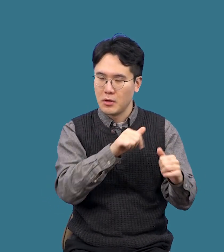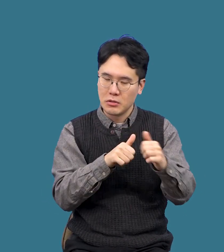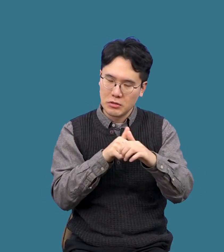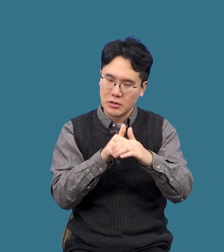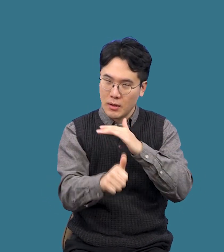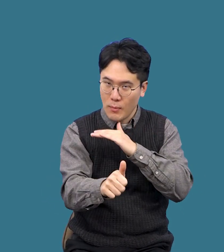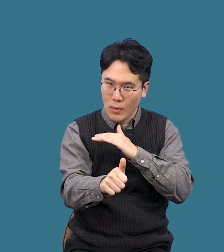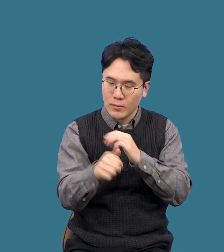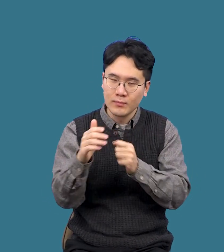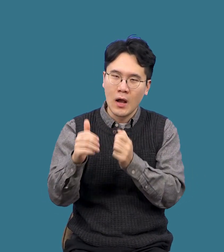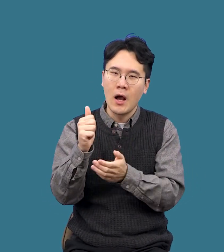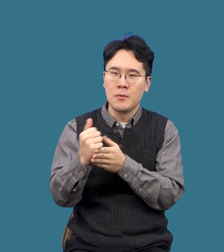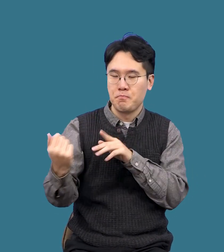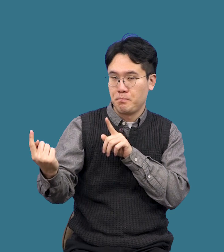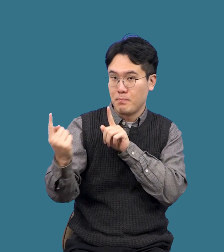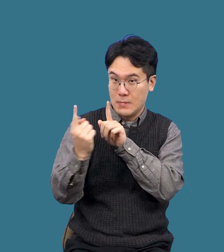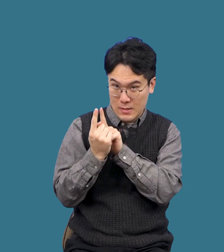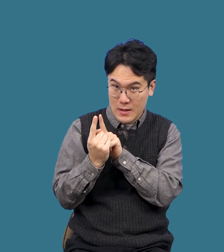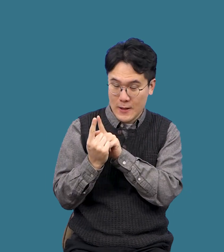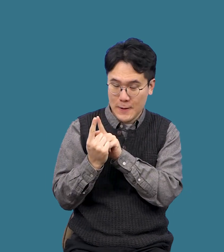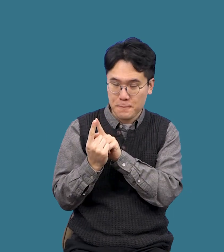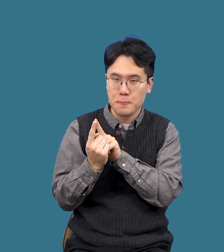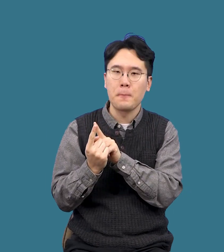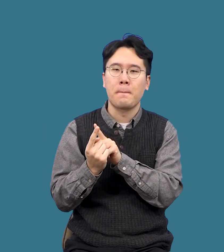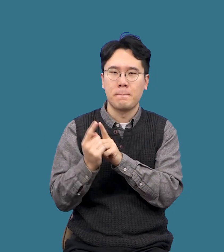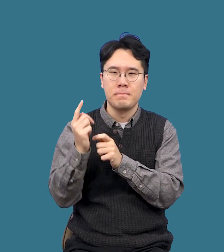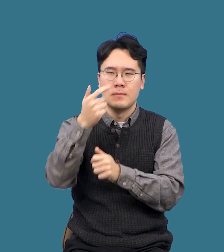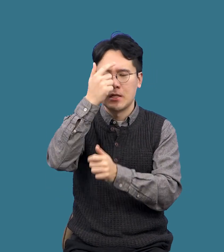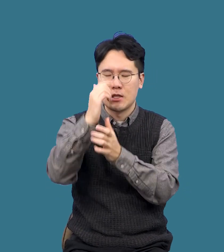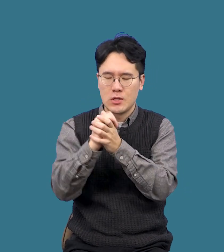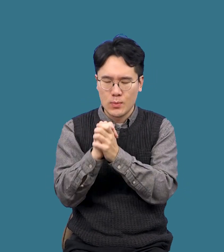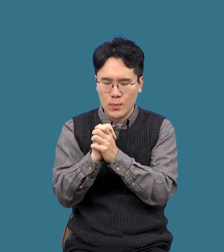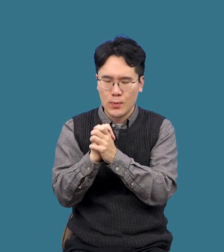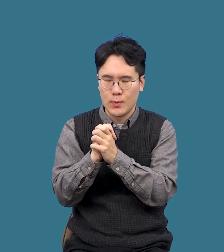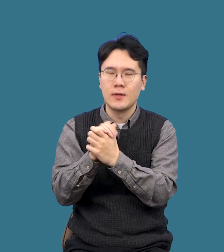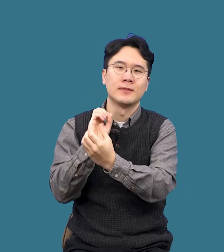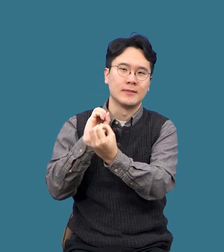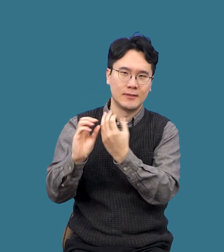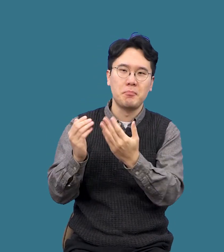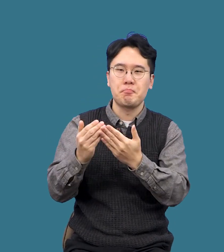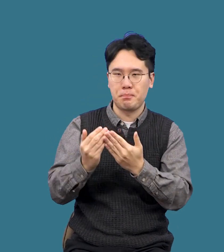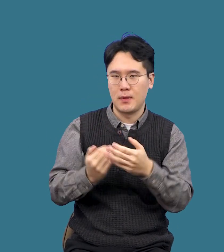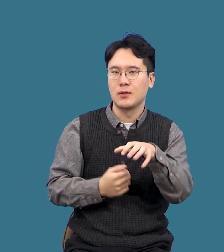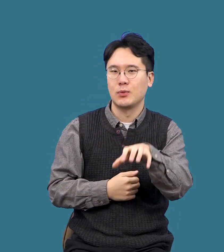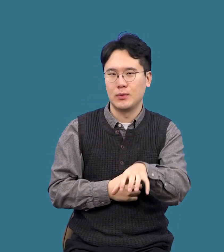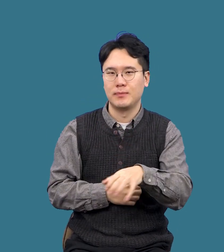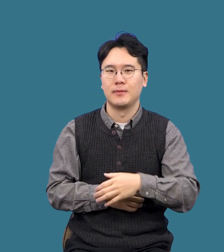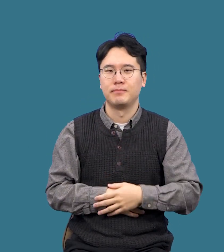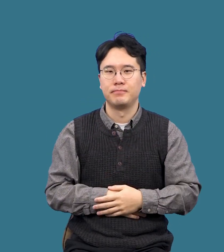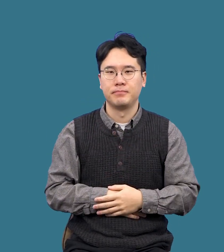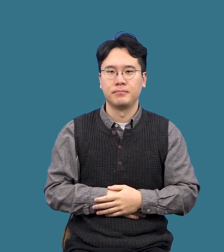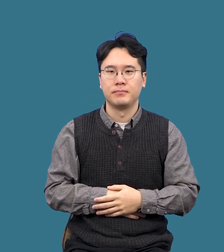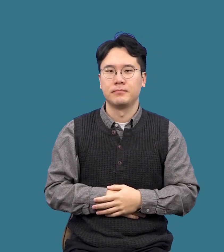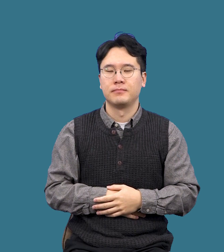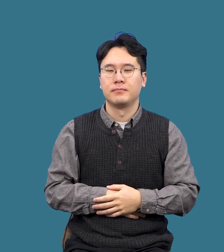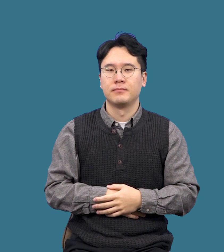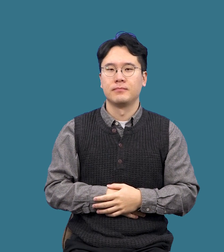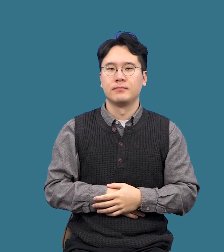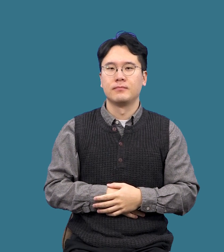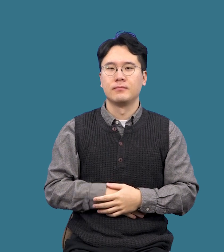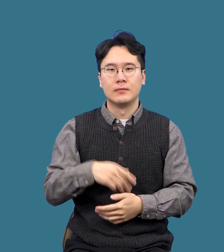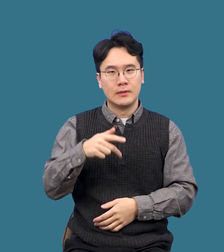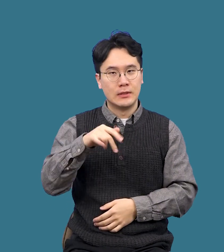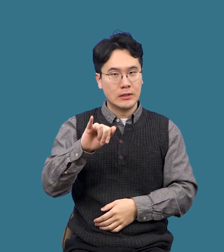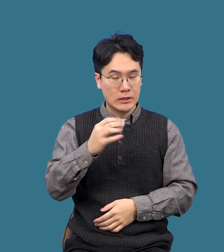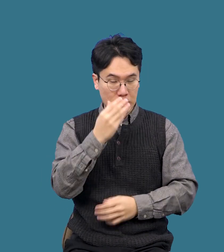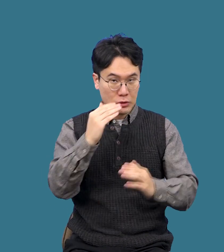결정적으로 만나 기도의 응답을 받는 곳이기도 합니다. 그런데 지성소 안에서도 가장 중요한